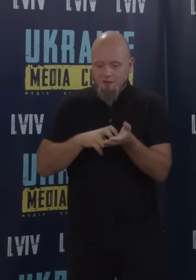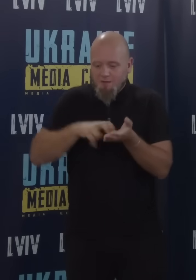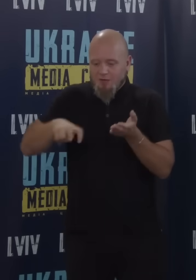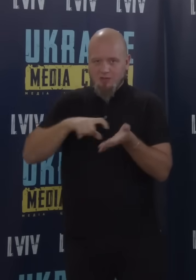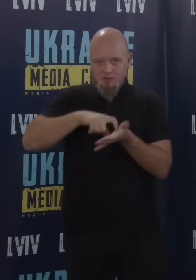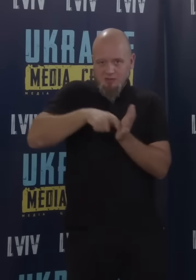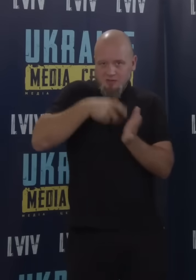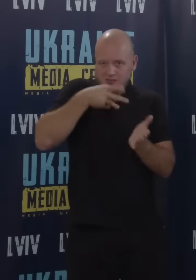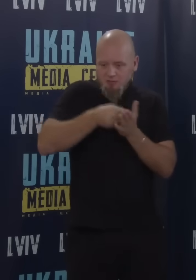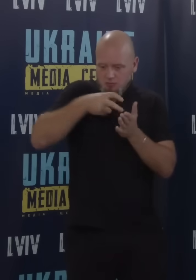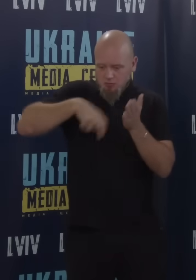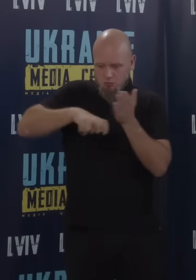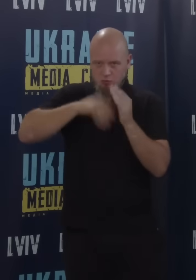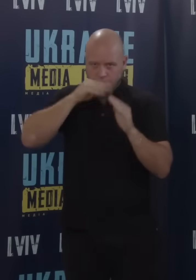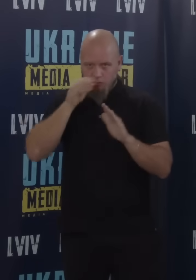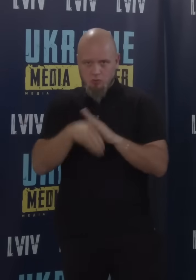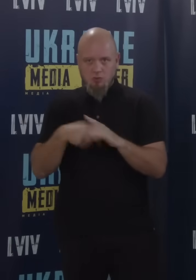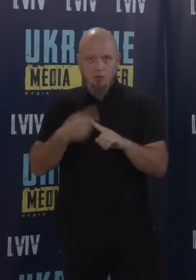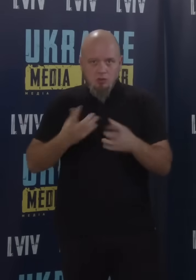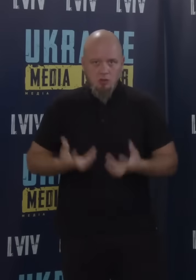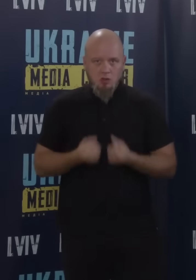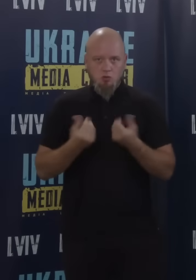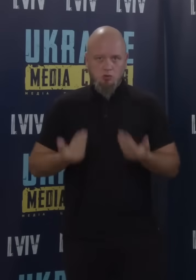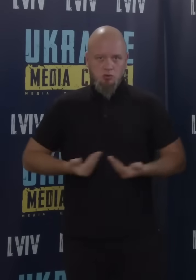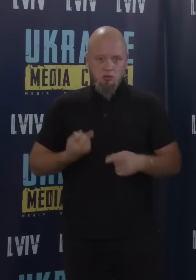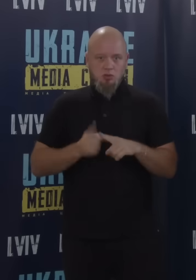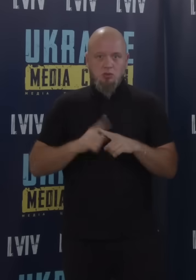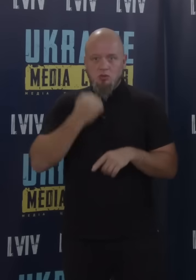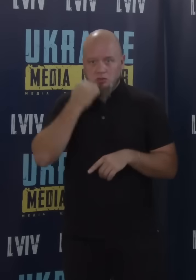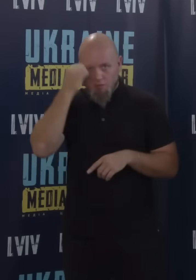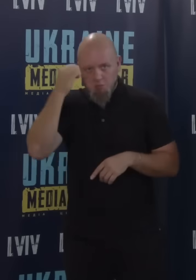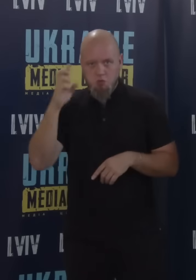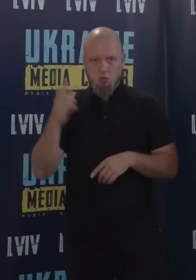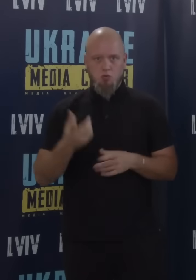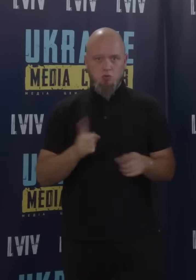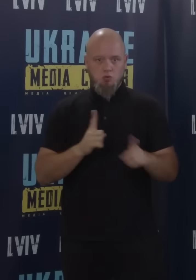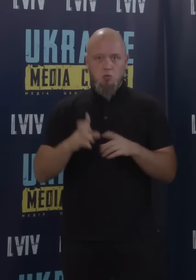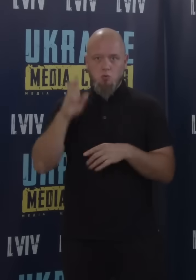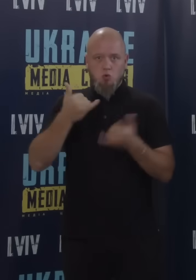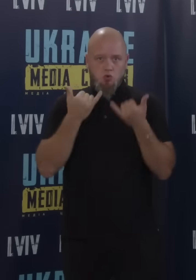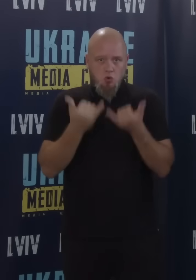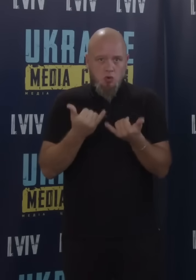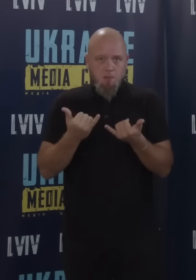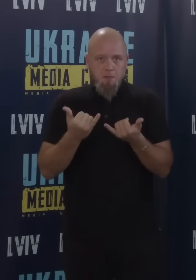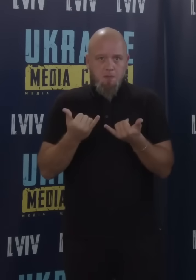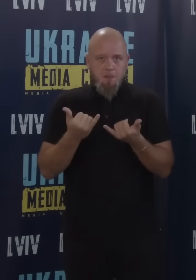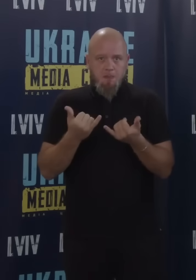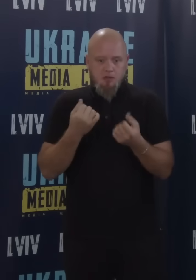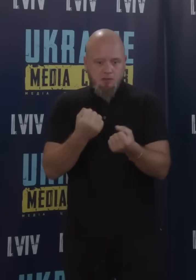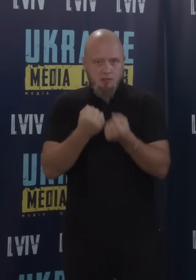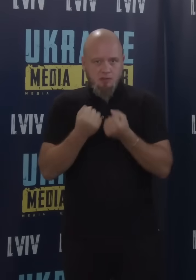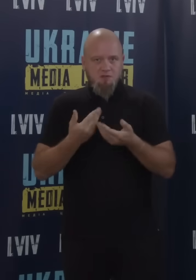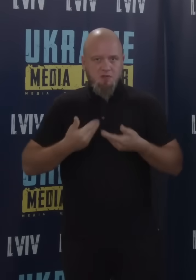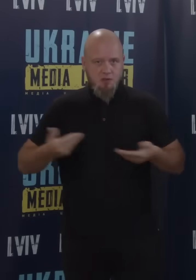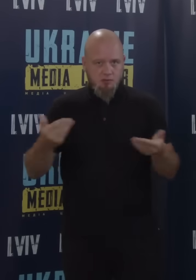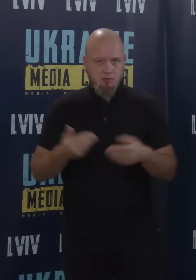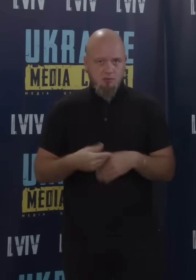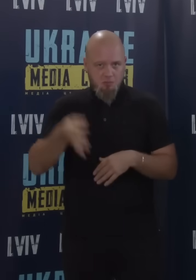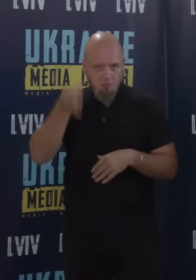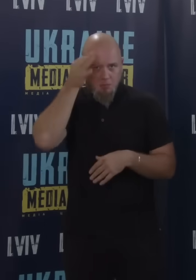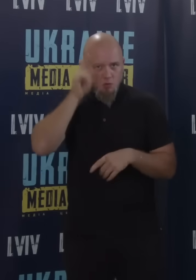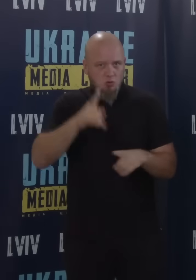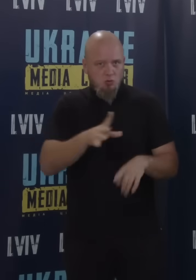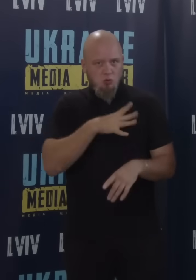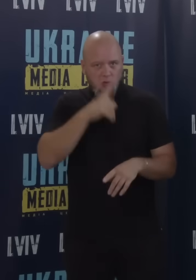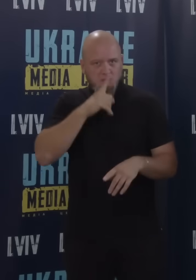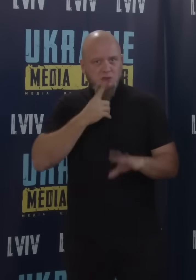з помешкання і спуститися в укриття. Це рятує життя. Це слава Богу, що Бог сьогодні захистив нас.